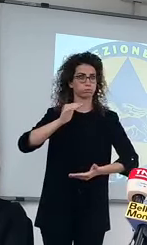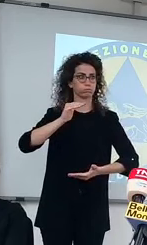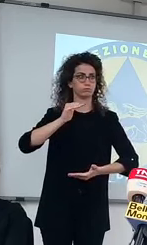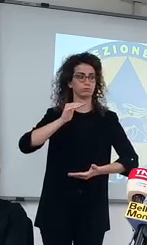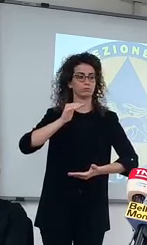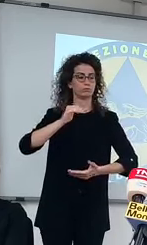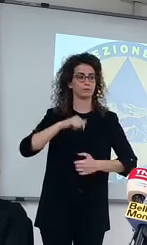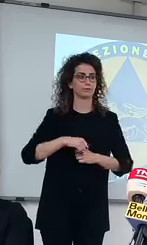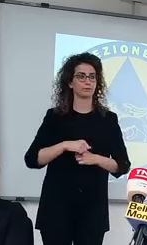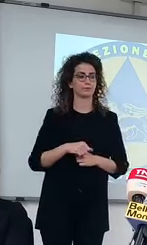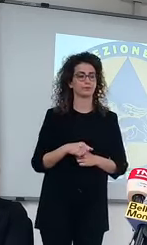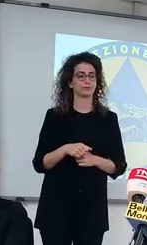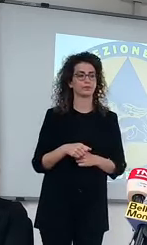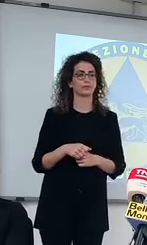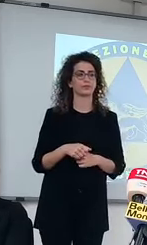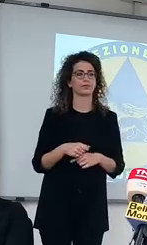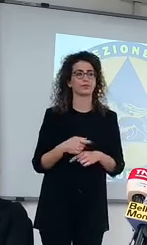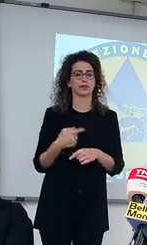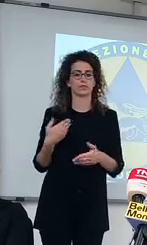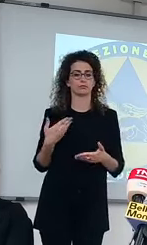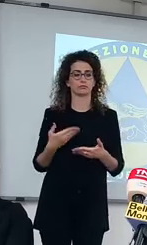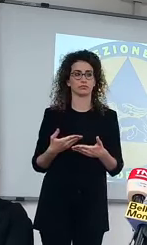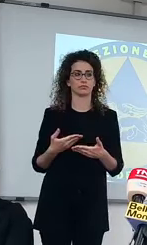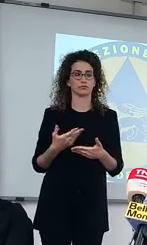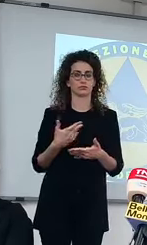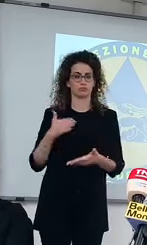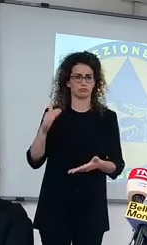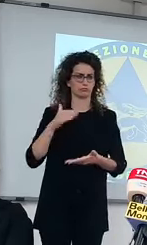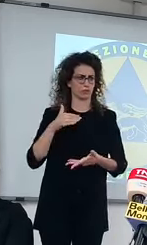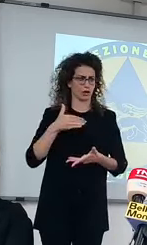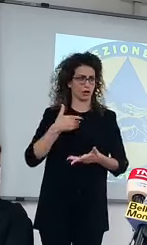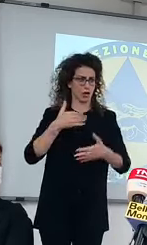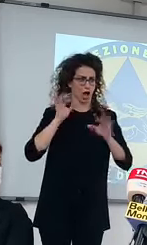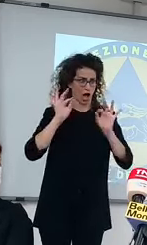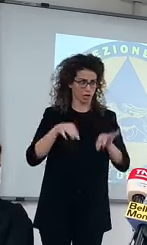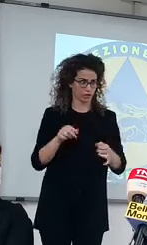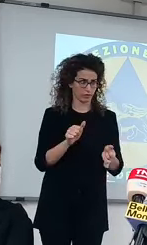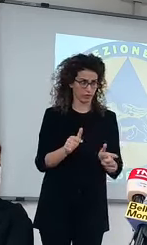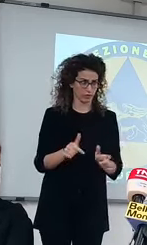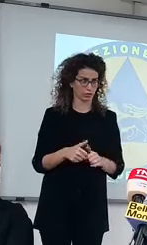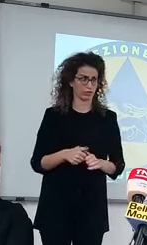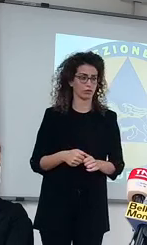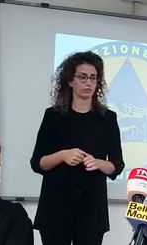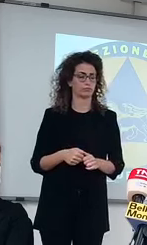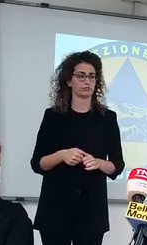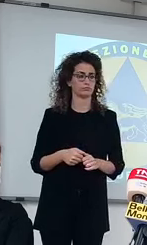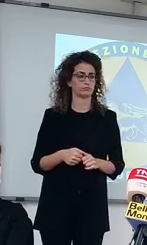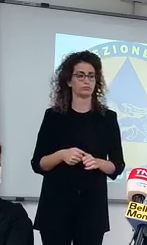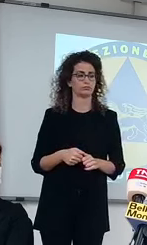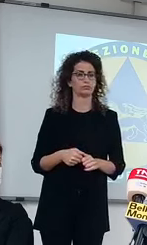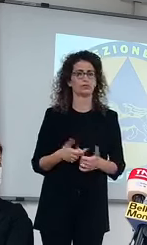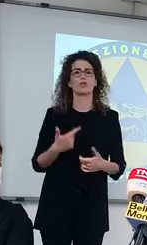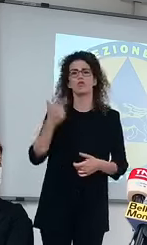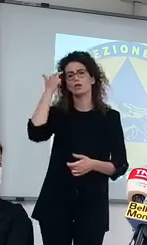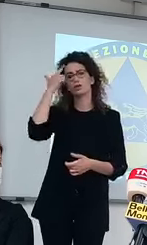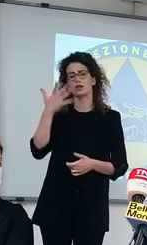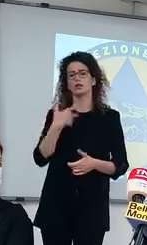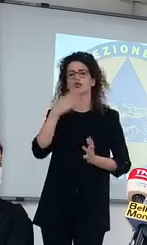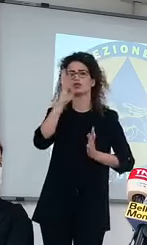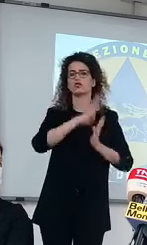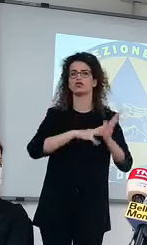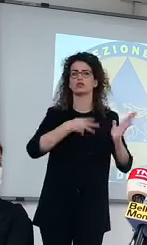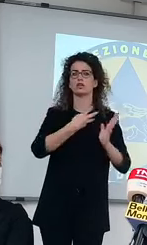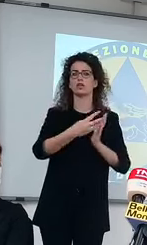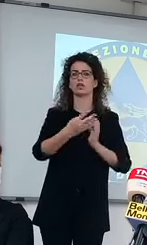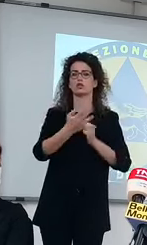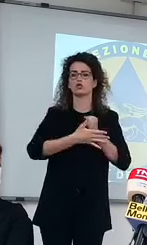per adesso gli impegni vengono mantenuti? Ma voi sapete che noi avevamo una tabella a